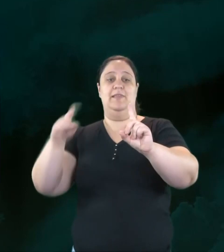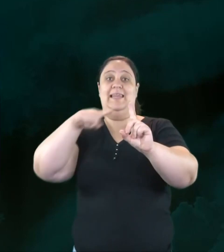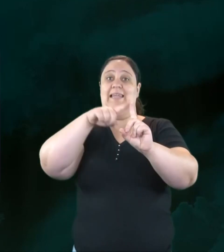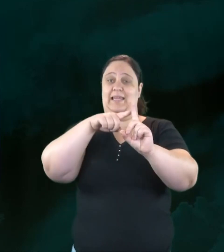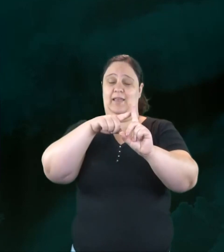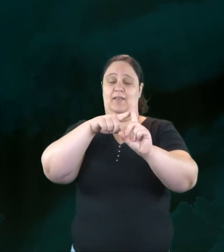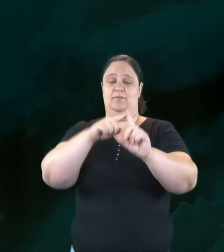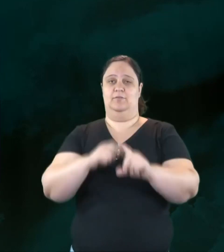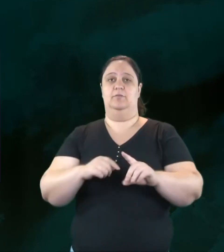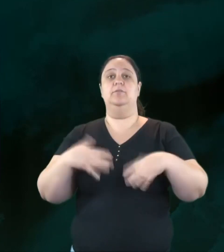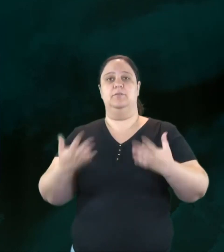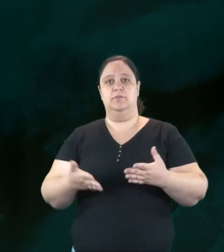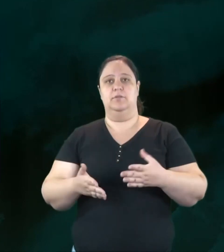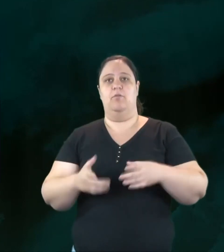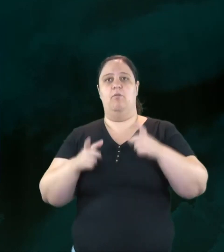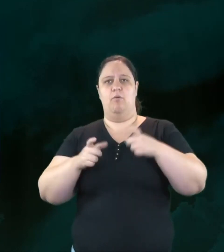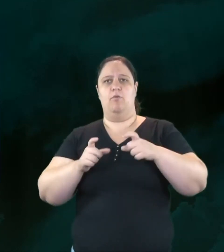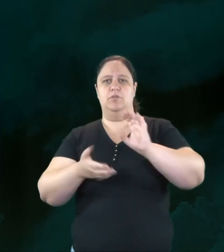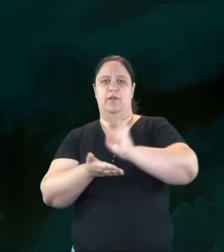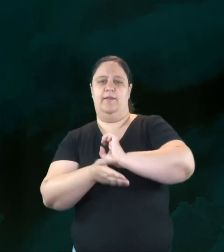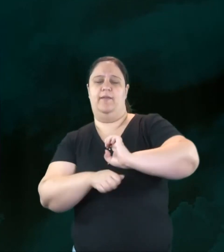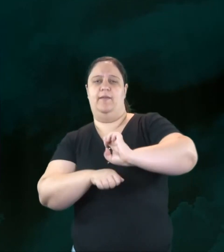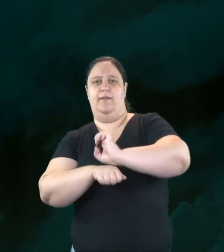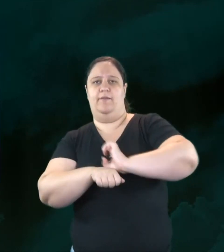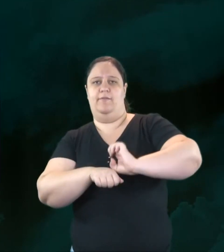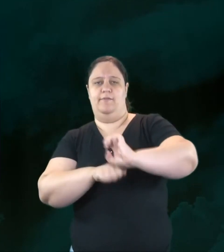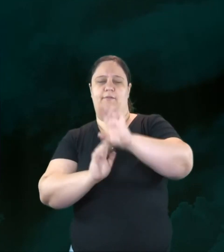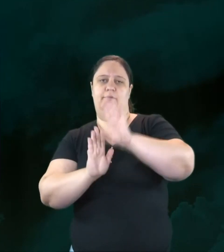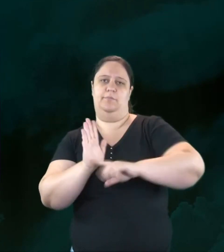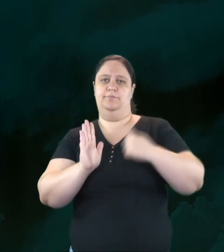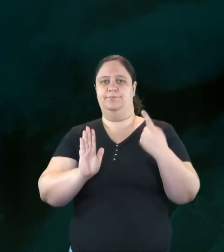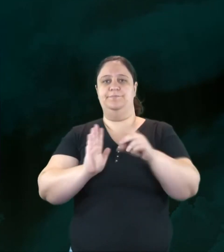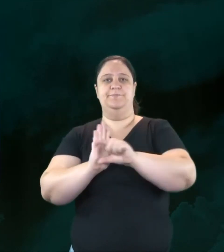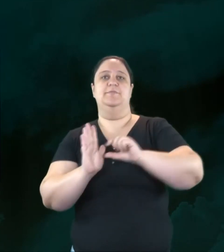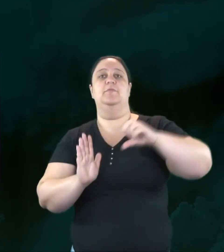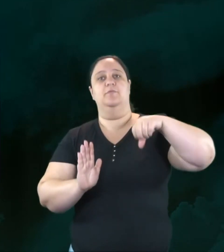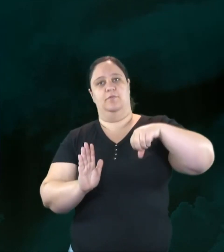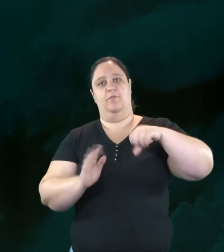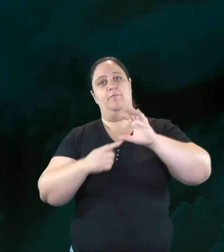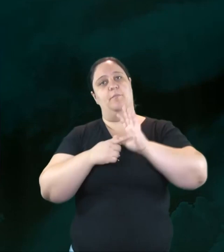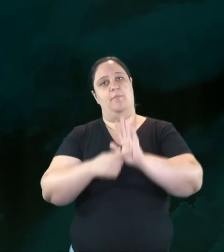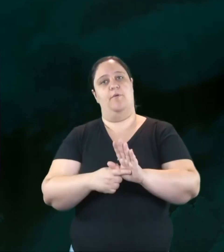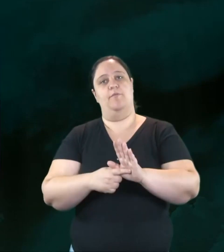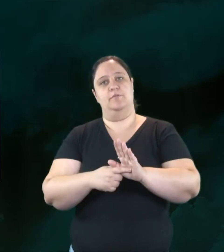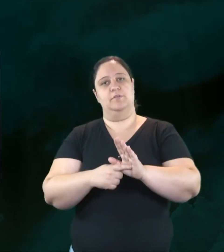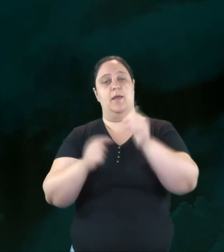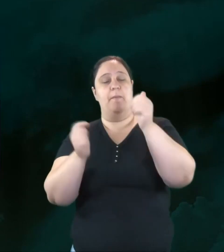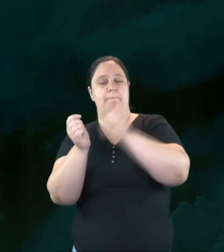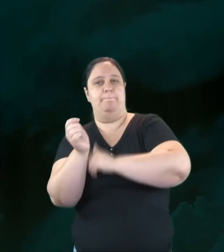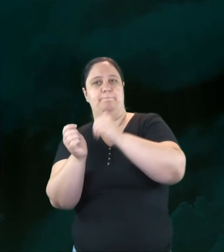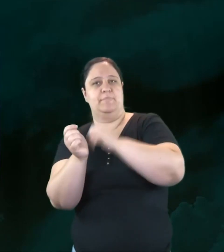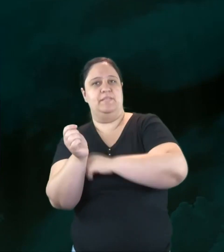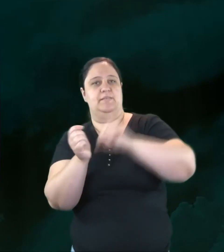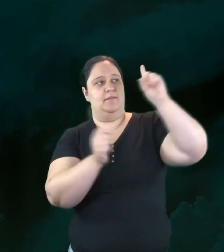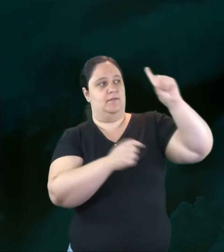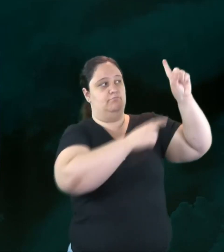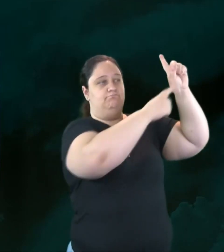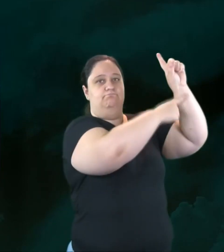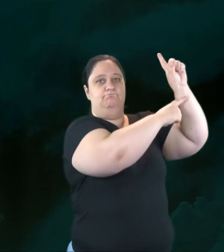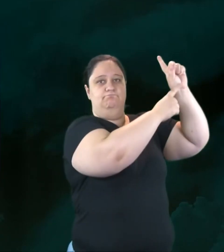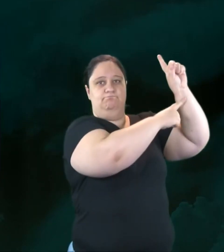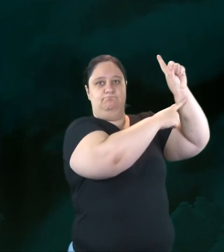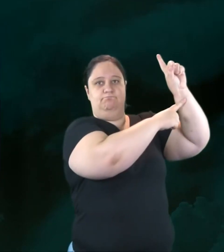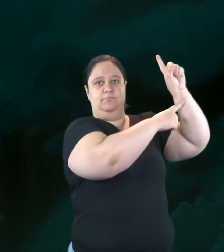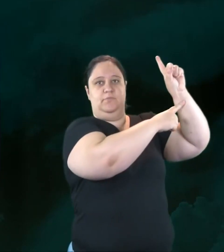palavra vem de Efésios capítulo 1, versículo 9, fala do mistério da vontade de Deus. E esse mistério